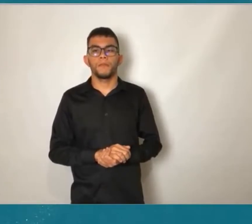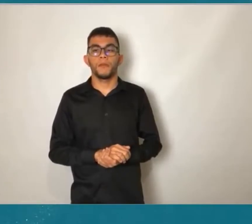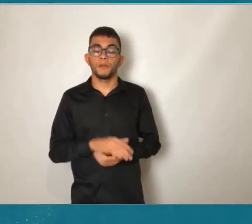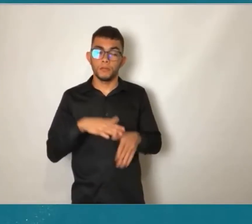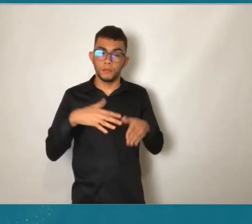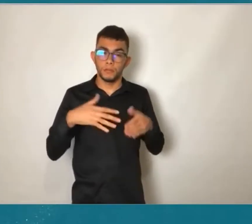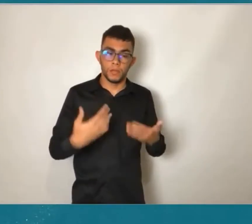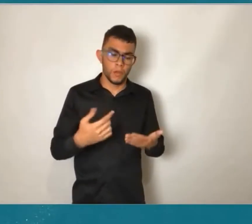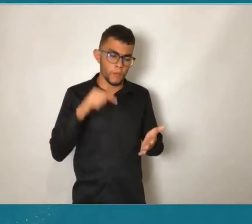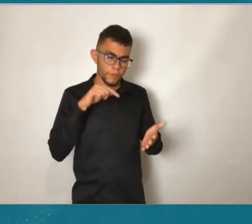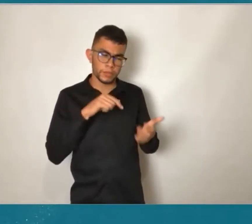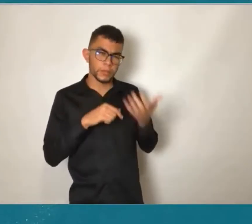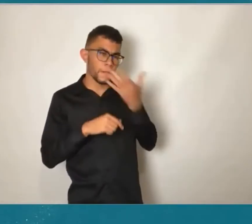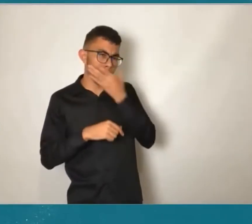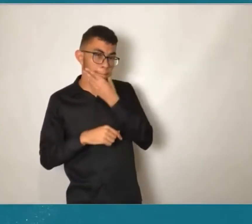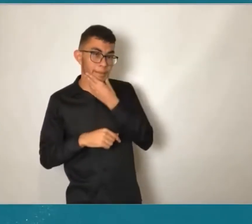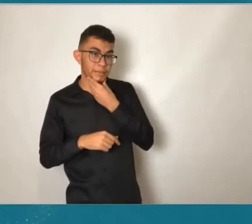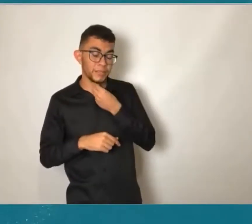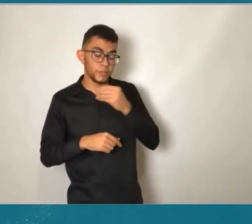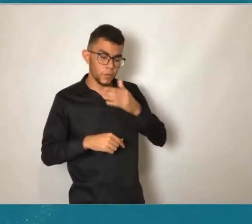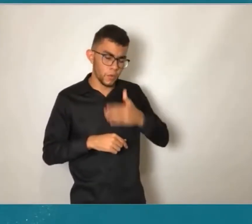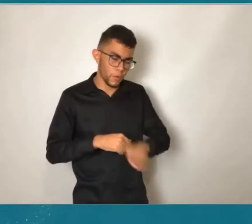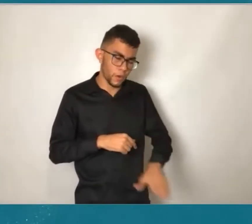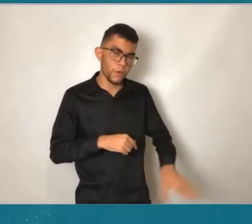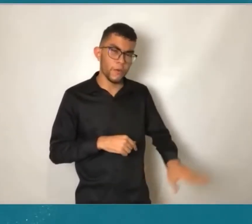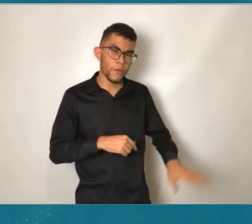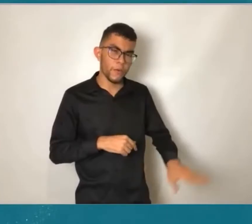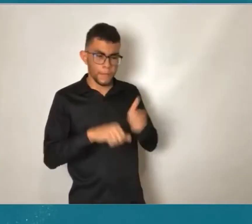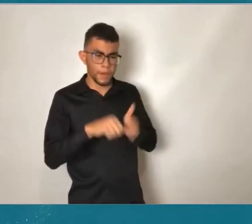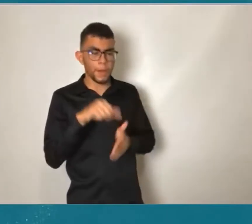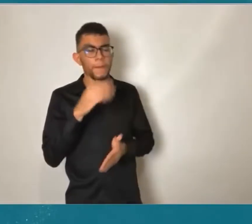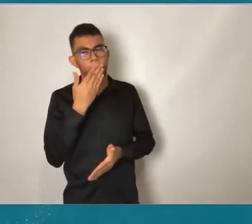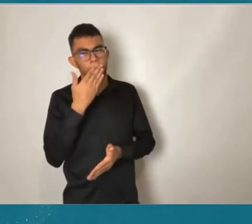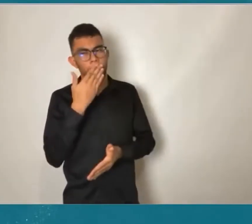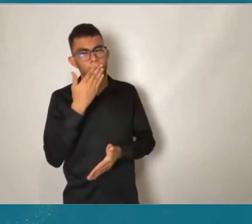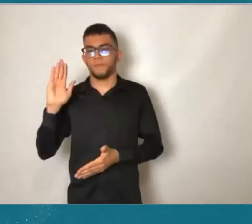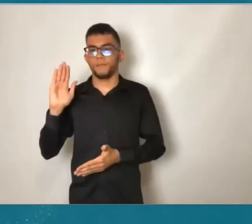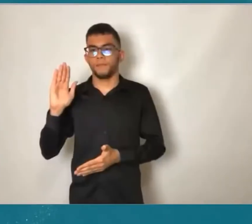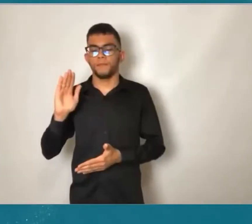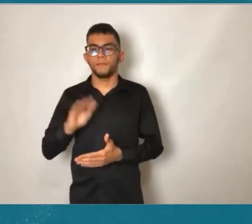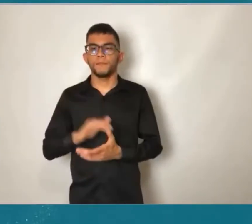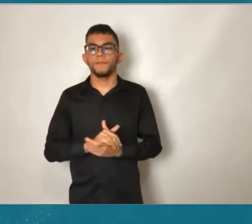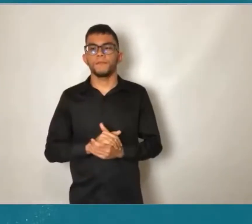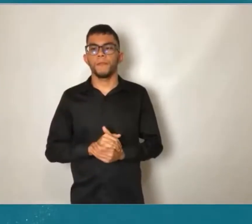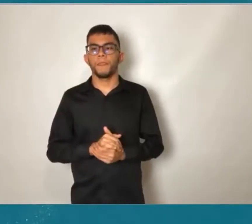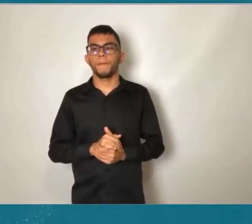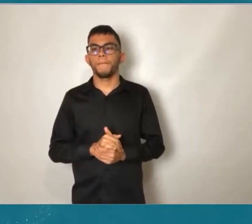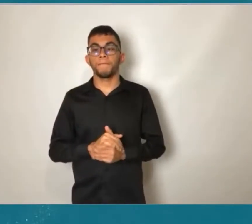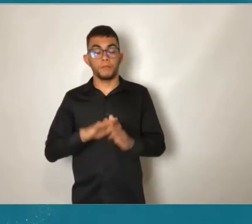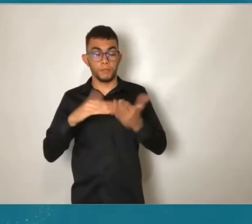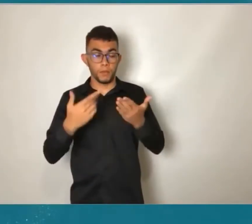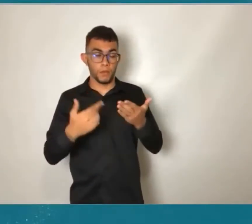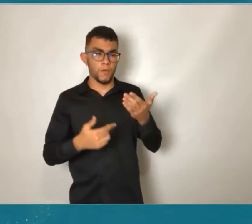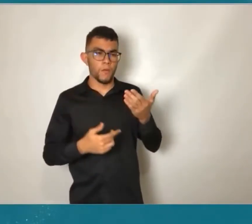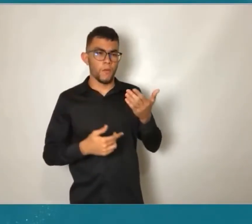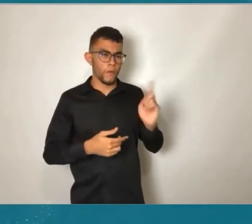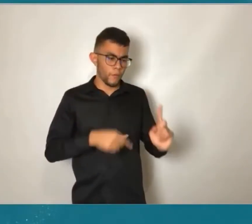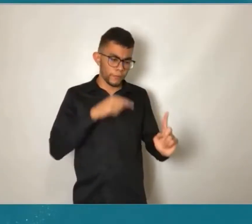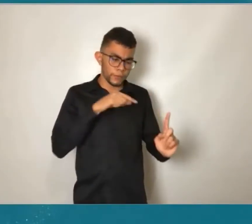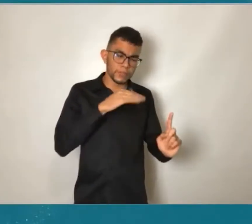De repente, né, o rei da Síria se uniu com o rei de Israel, do reino